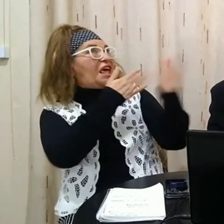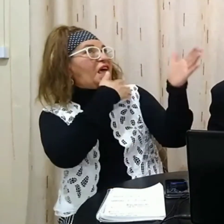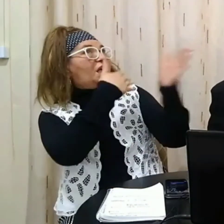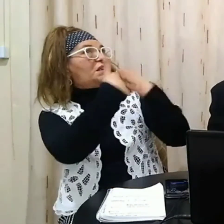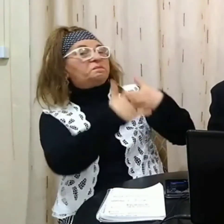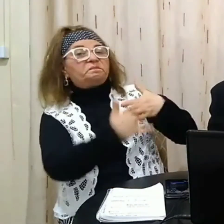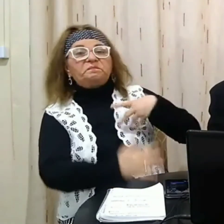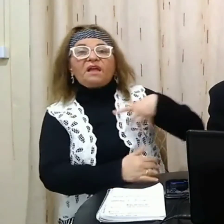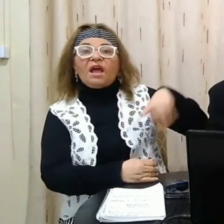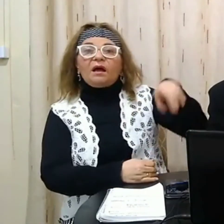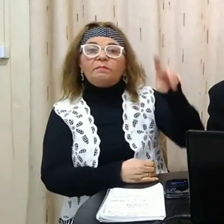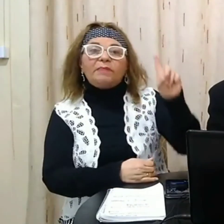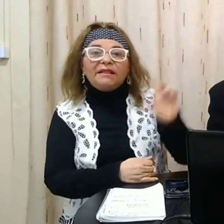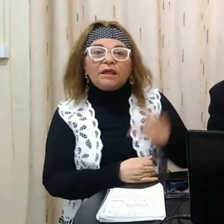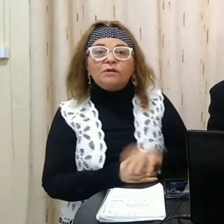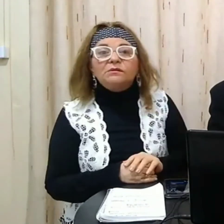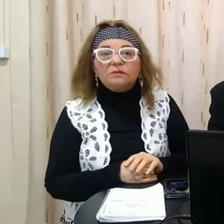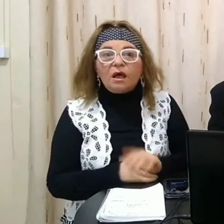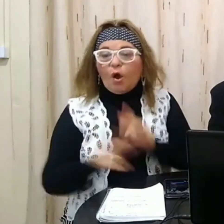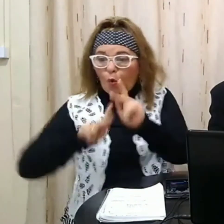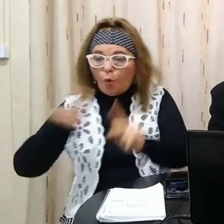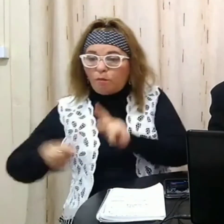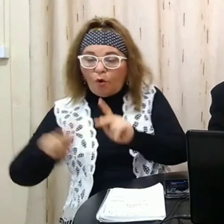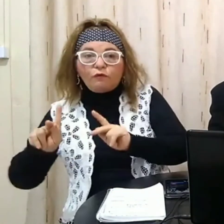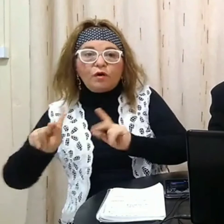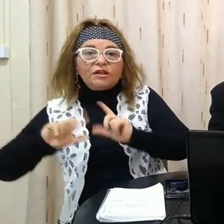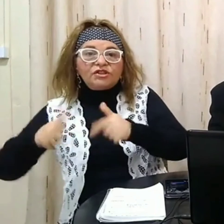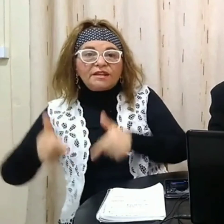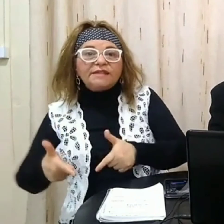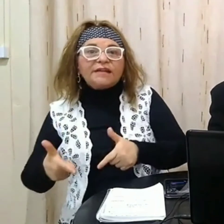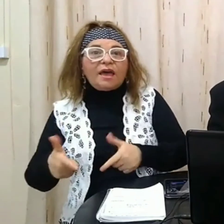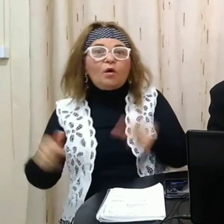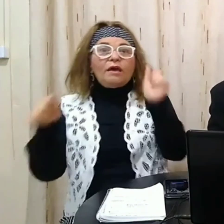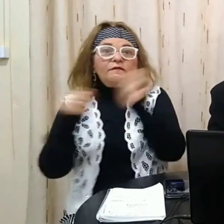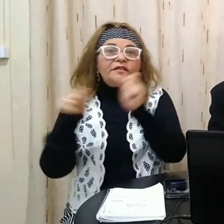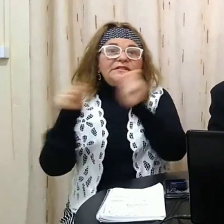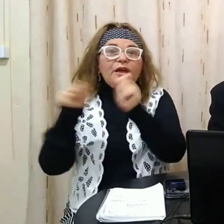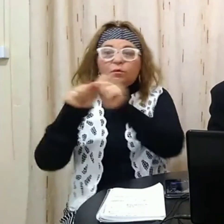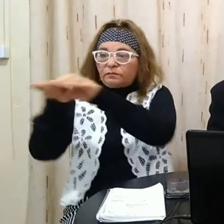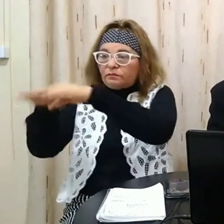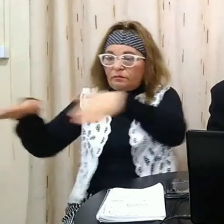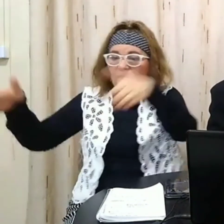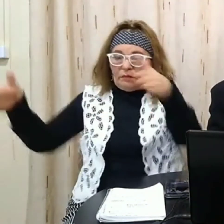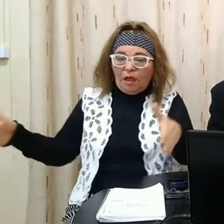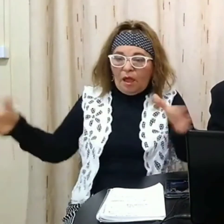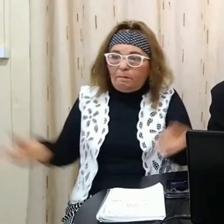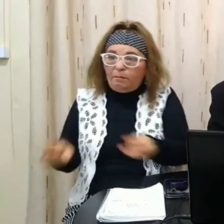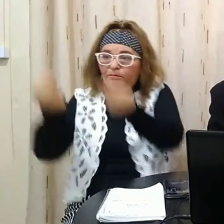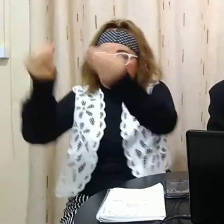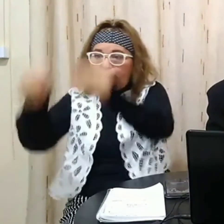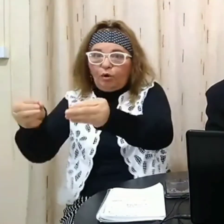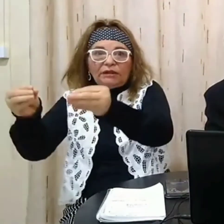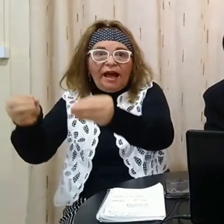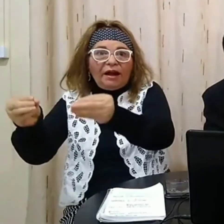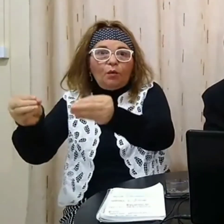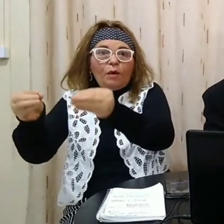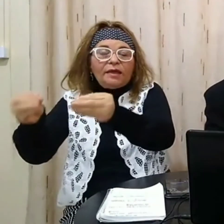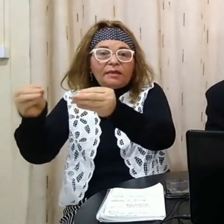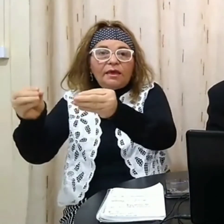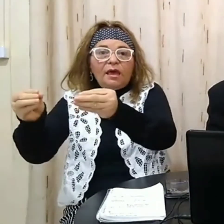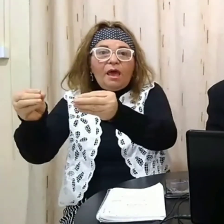nosso Deus. O povo desvalorizou a Deus oferecendo holocaustos e ofertas pacíficas ao bezerro. Algo que era para